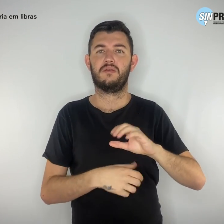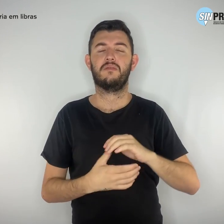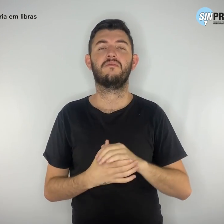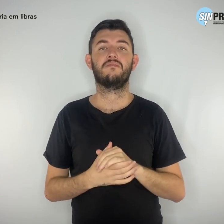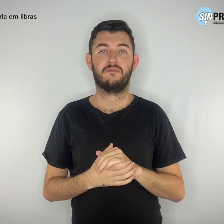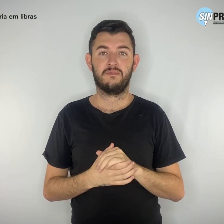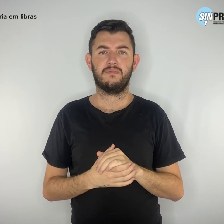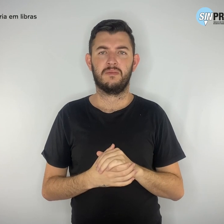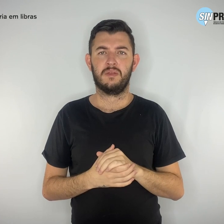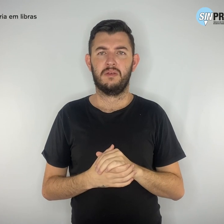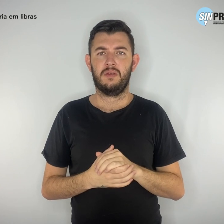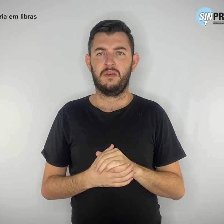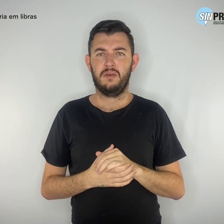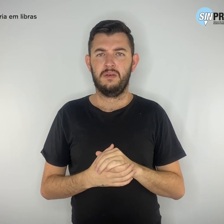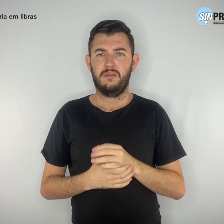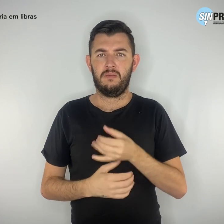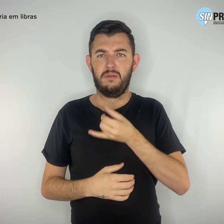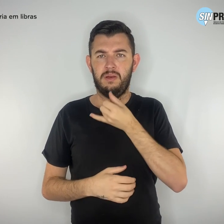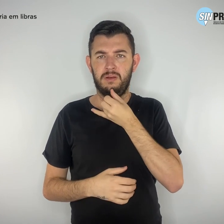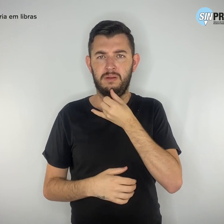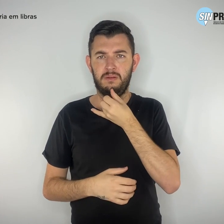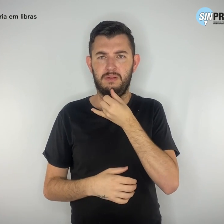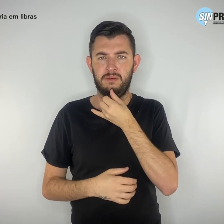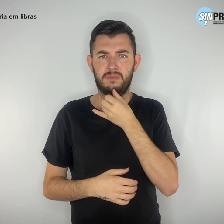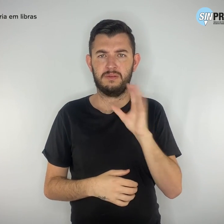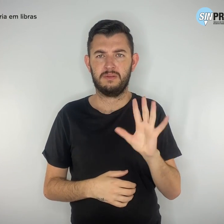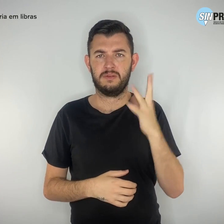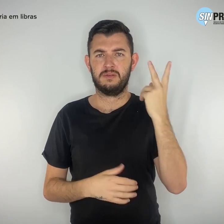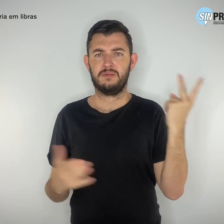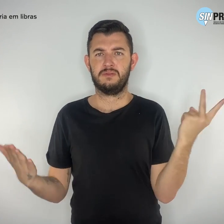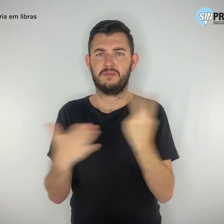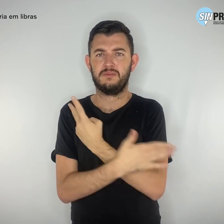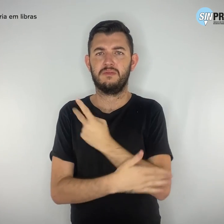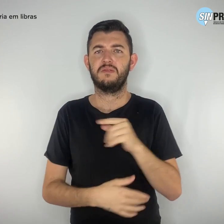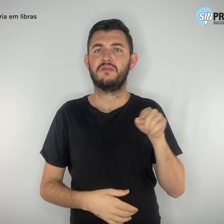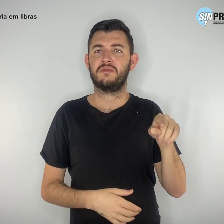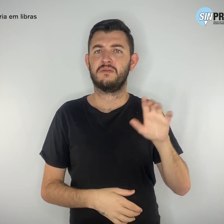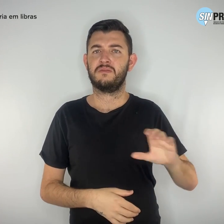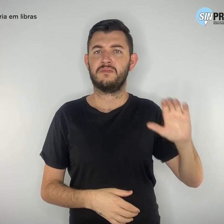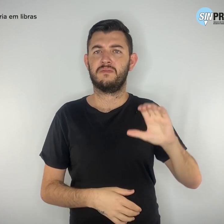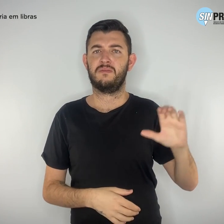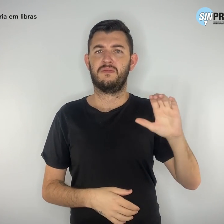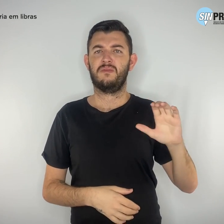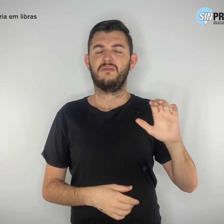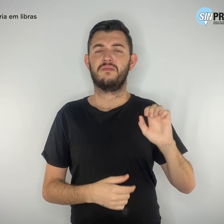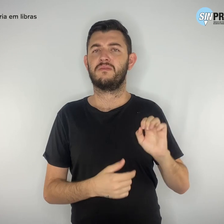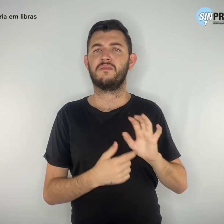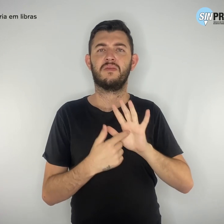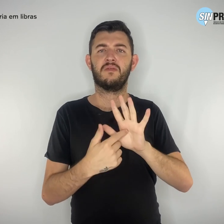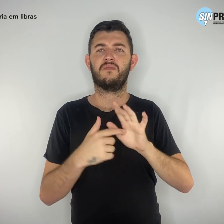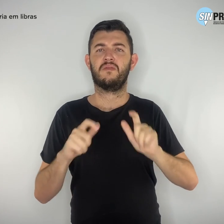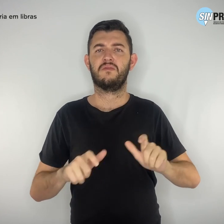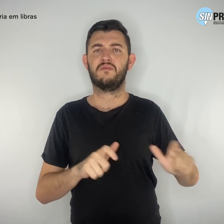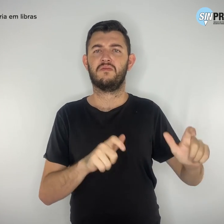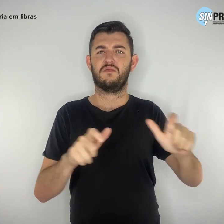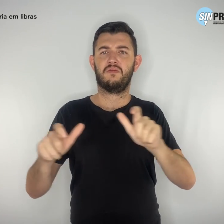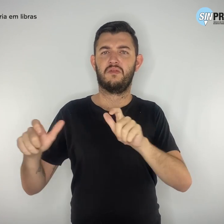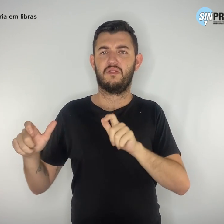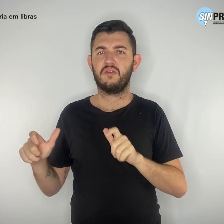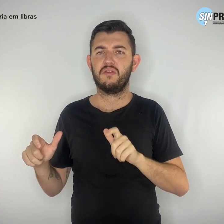triste e repulsivo episódio revela que nenhum ambiente está livre do racismo e da